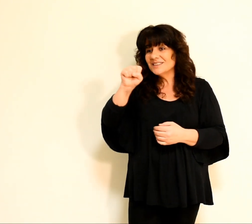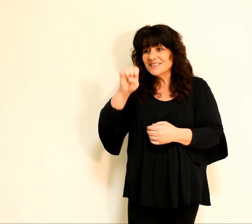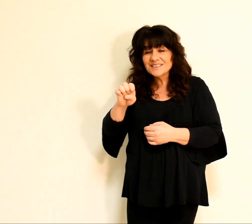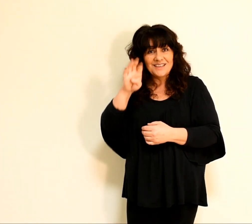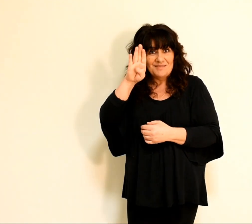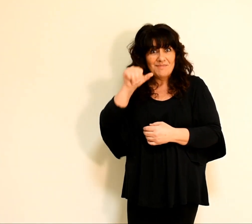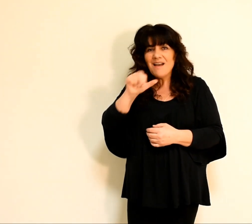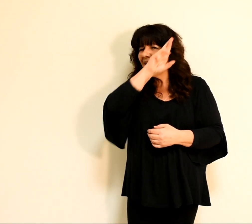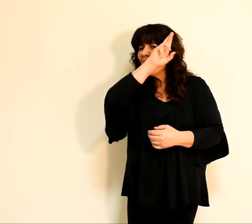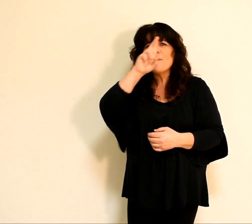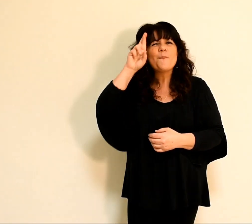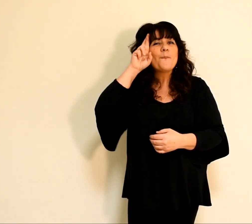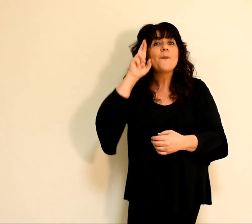feront leurs offrandes.